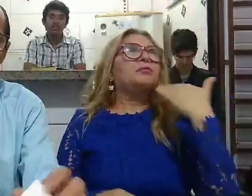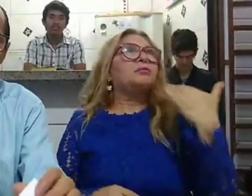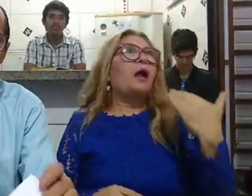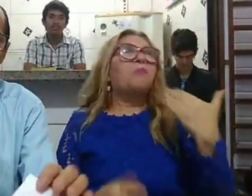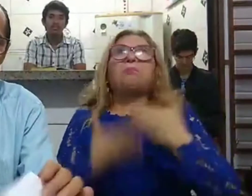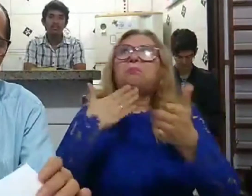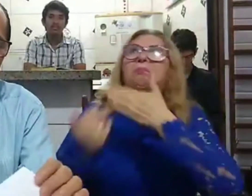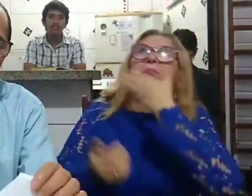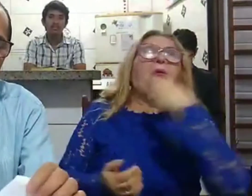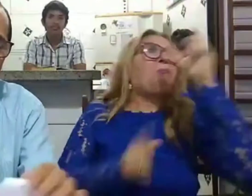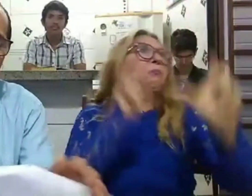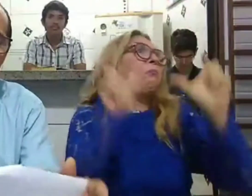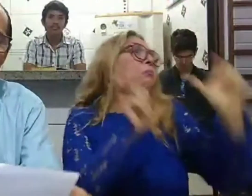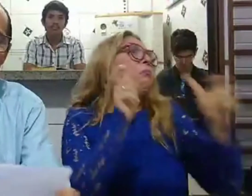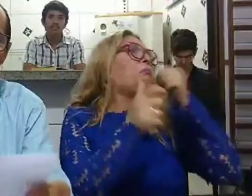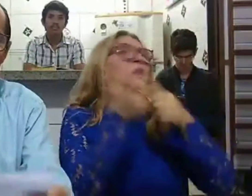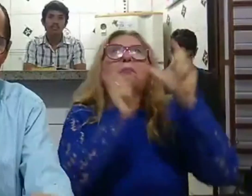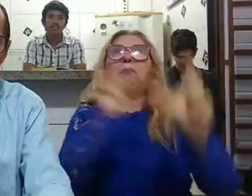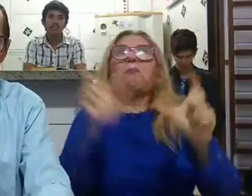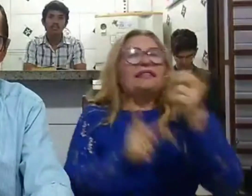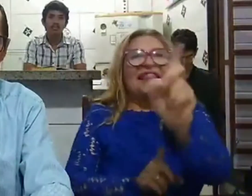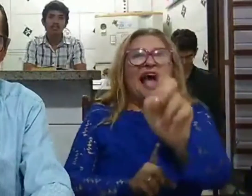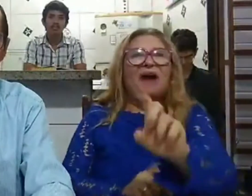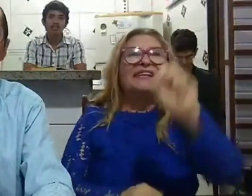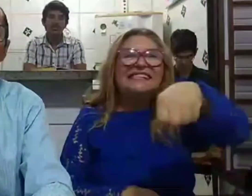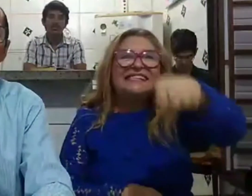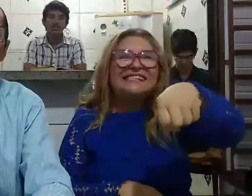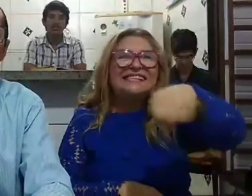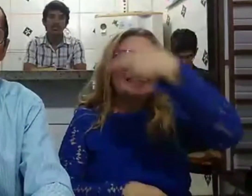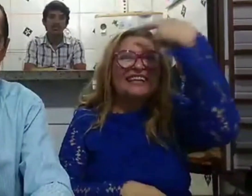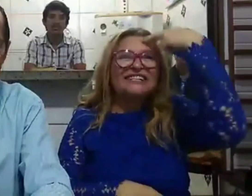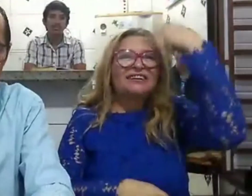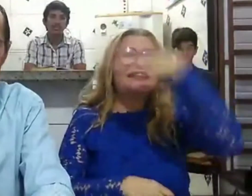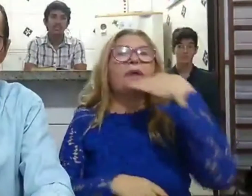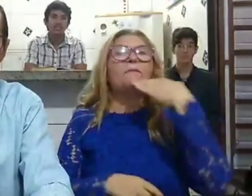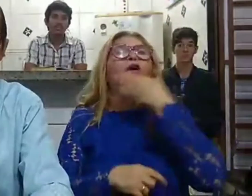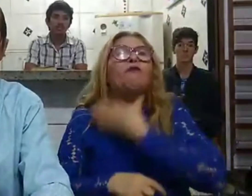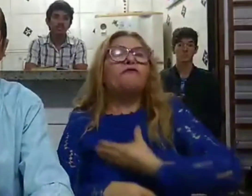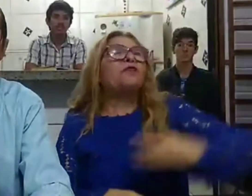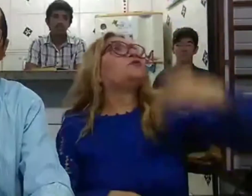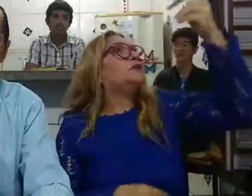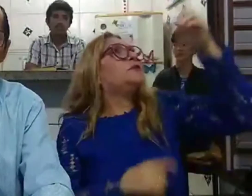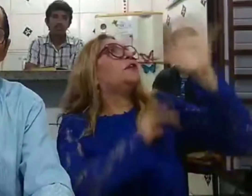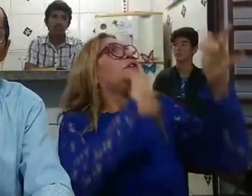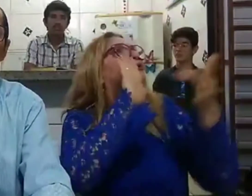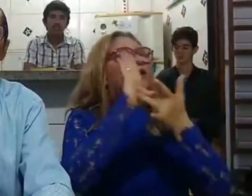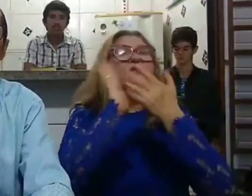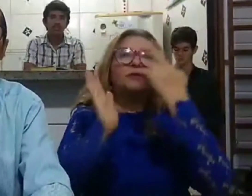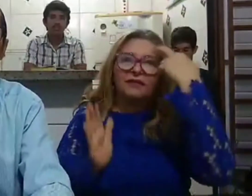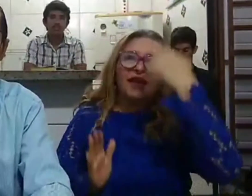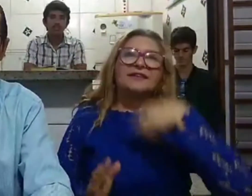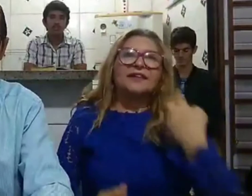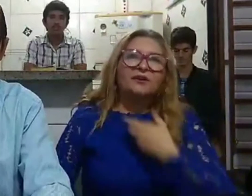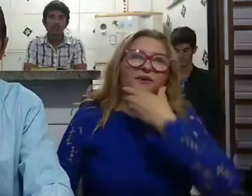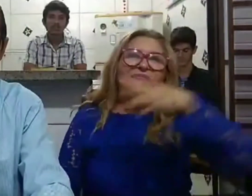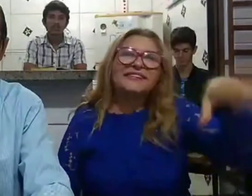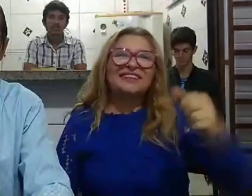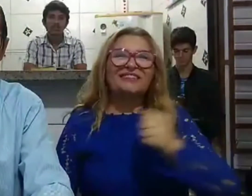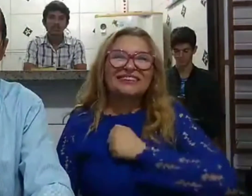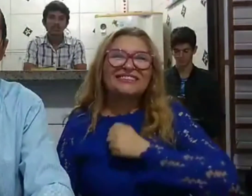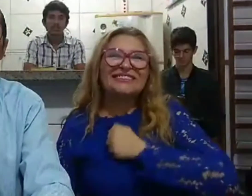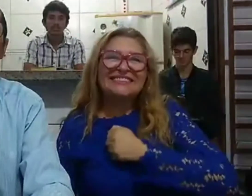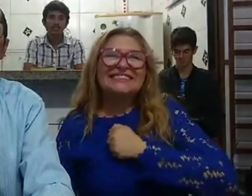de qualquer pessoa, mas sim a história da morte do Filho de Deus, o nosso Senhor e Salvador Jesus